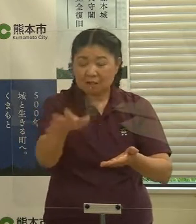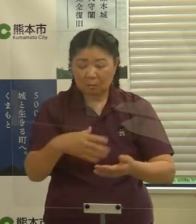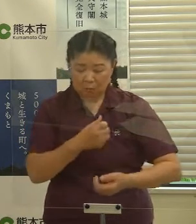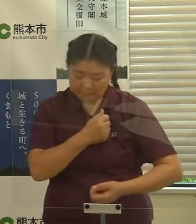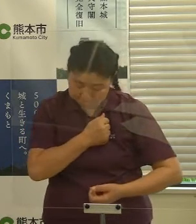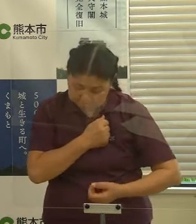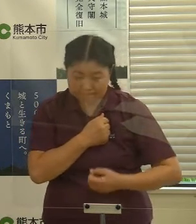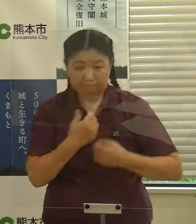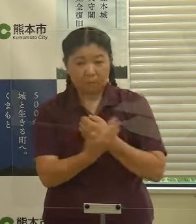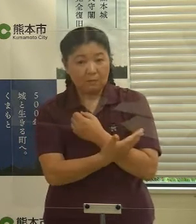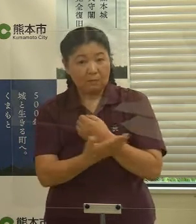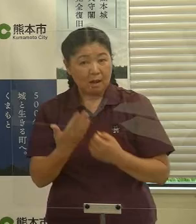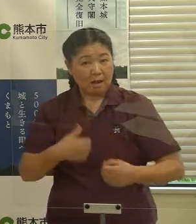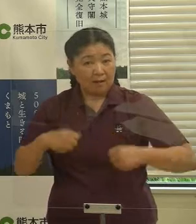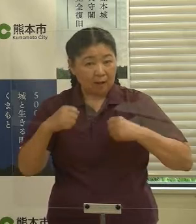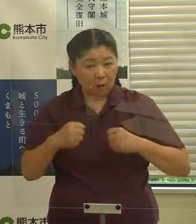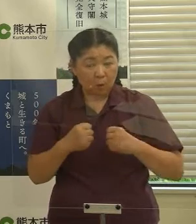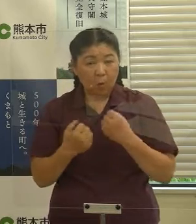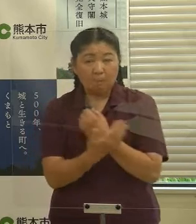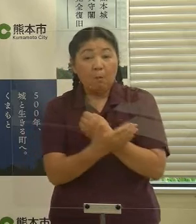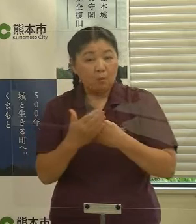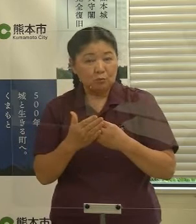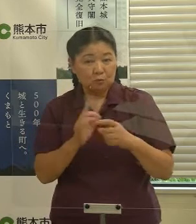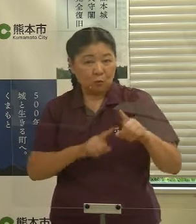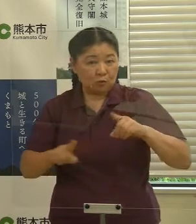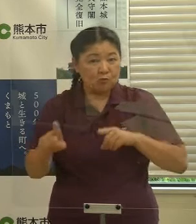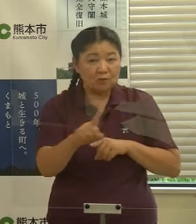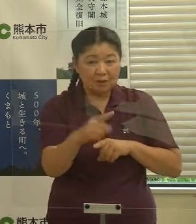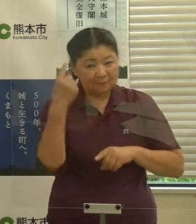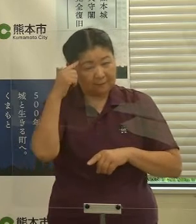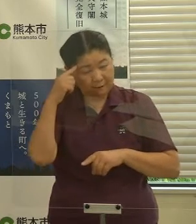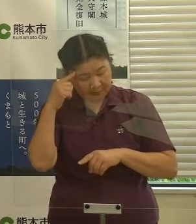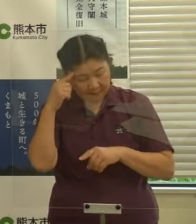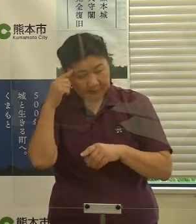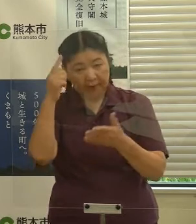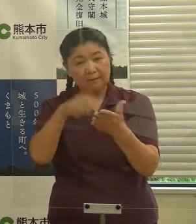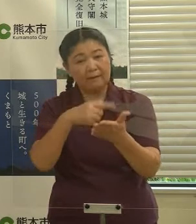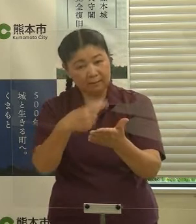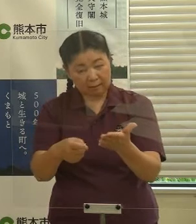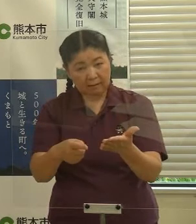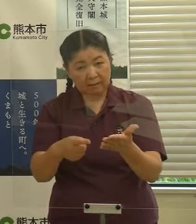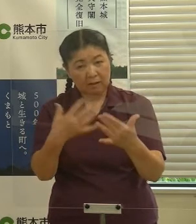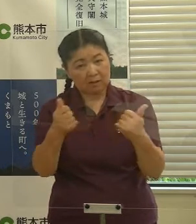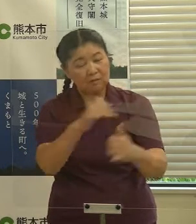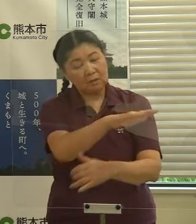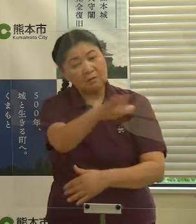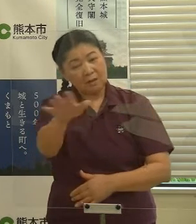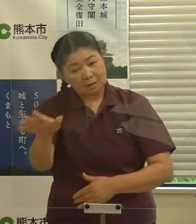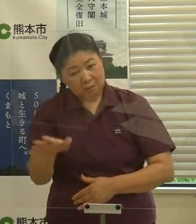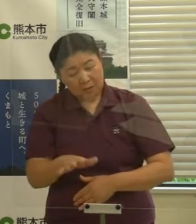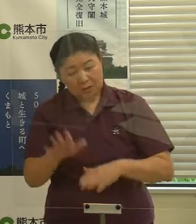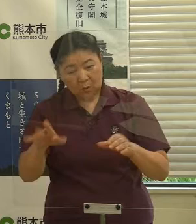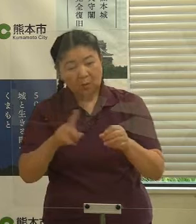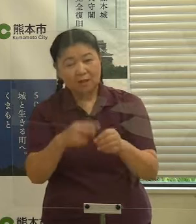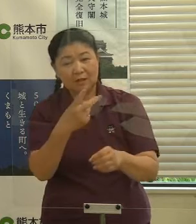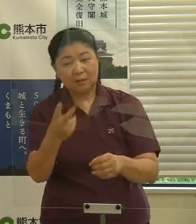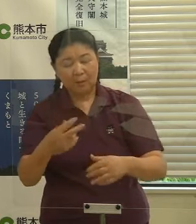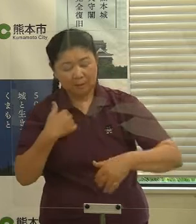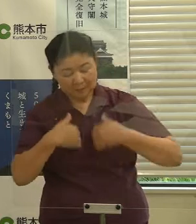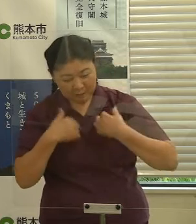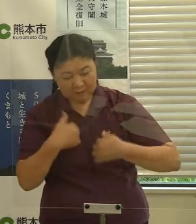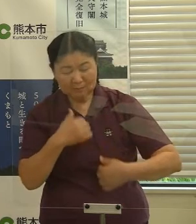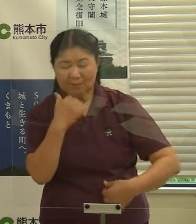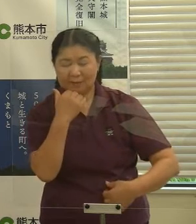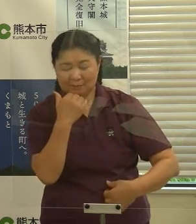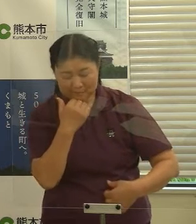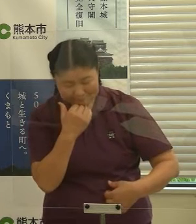命と健康を守ることを最優先に考えた次第です。市民の皆様におかれましては、今年度の開催を楽しみに